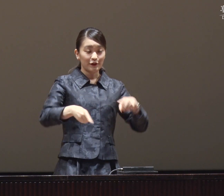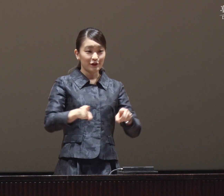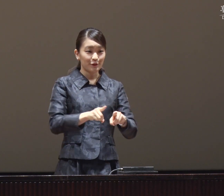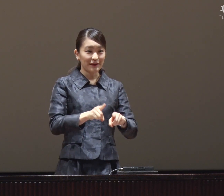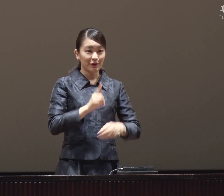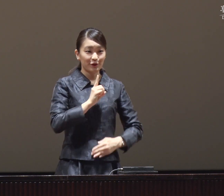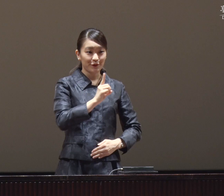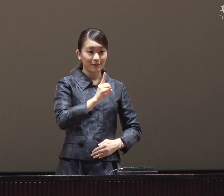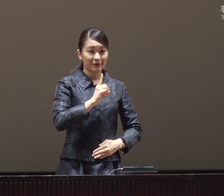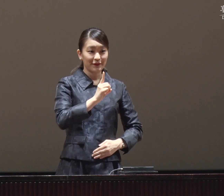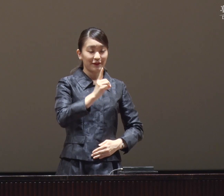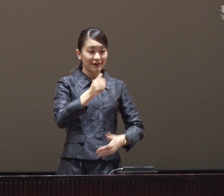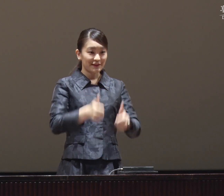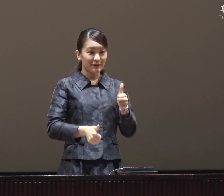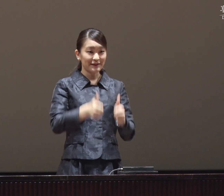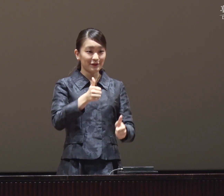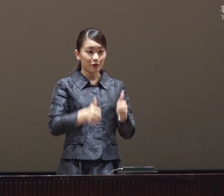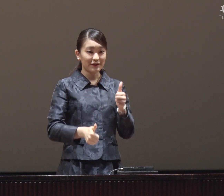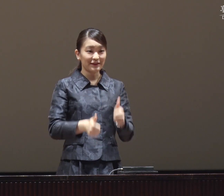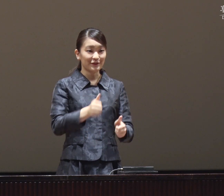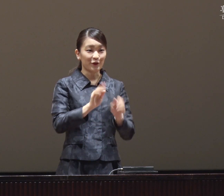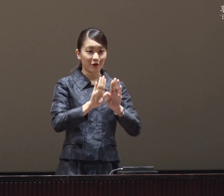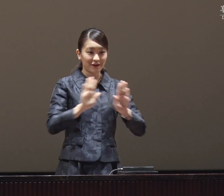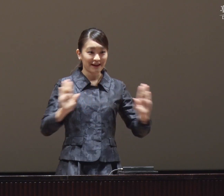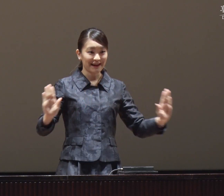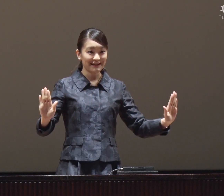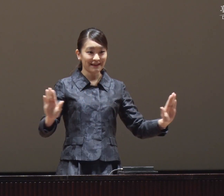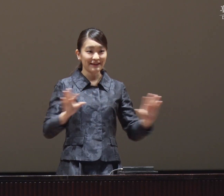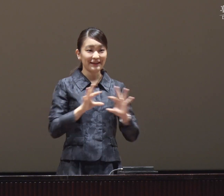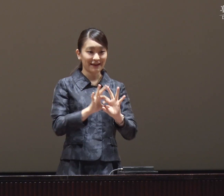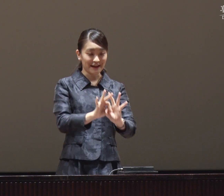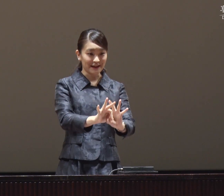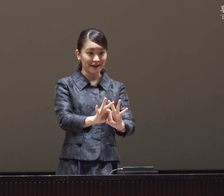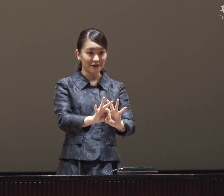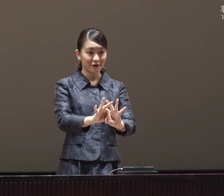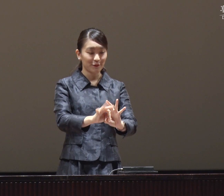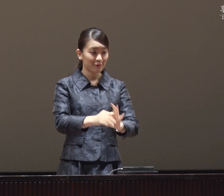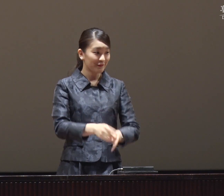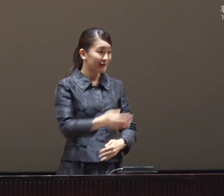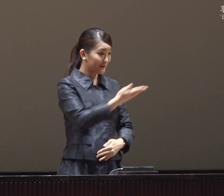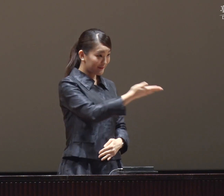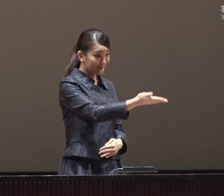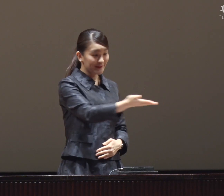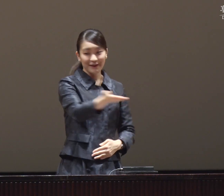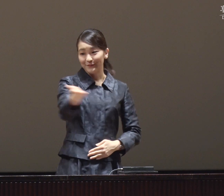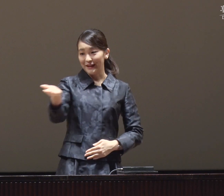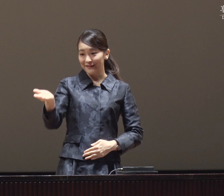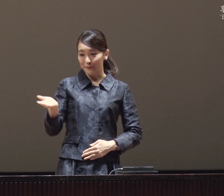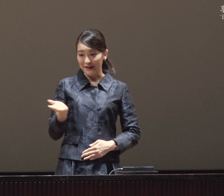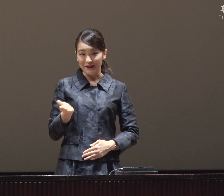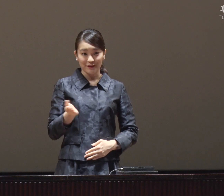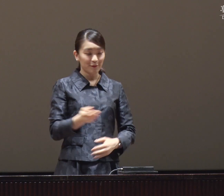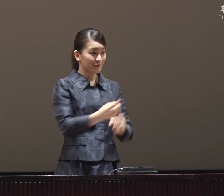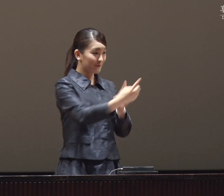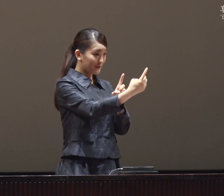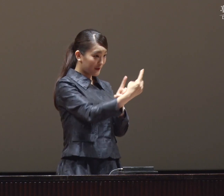手話によるスピーチコンテストの開催にあたり皆様に